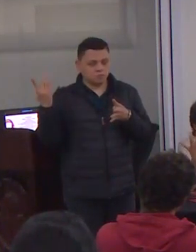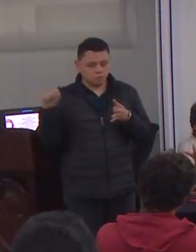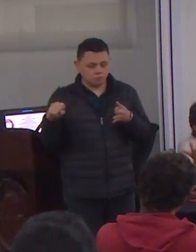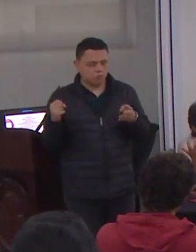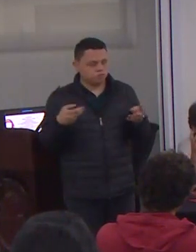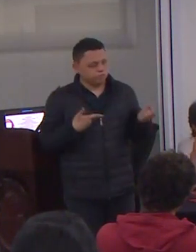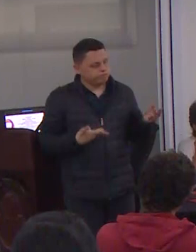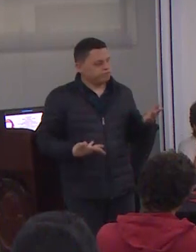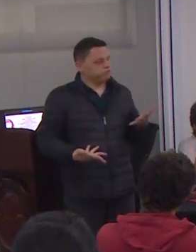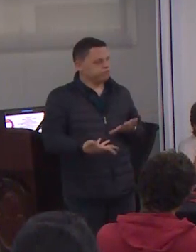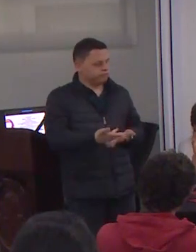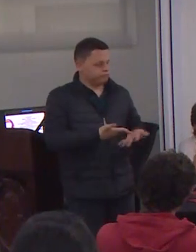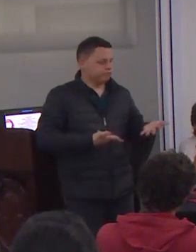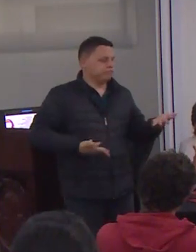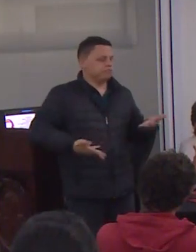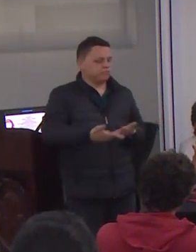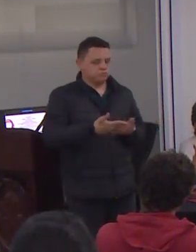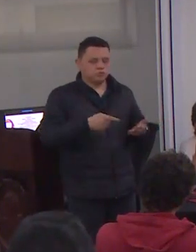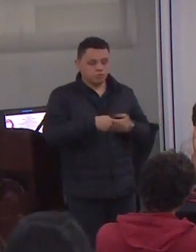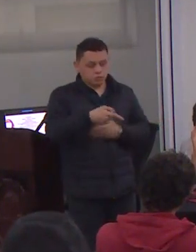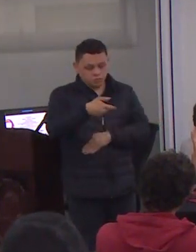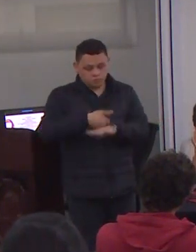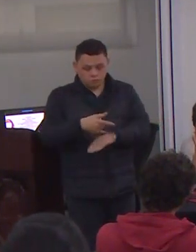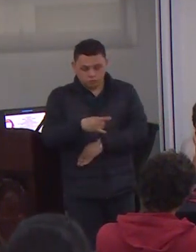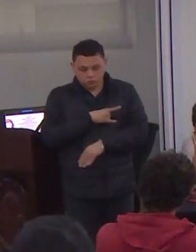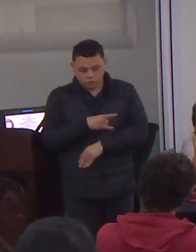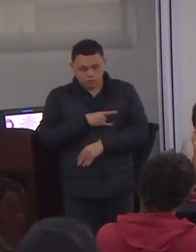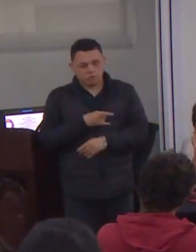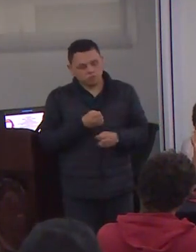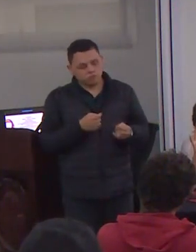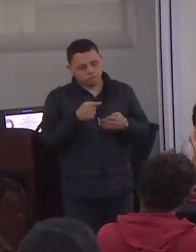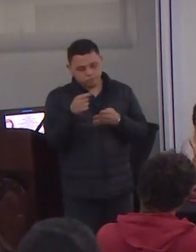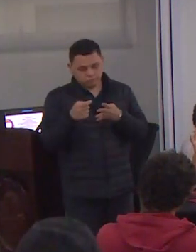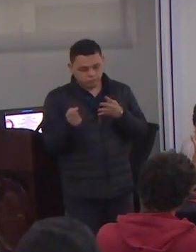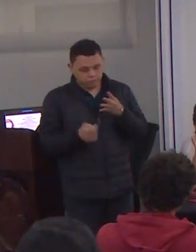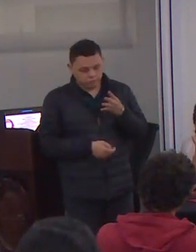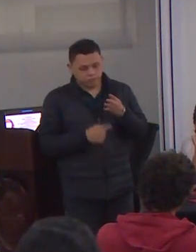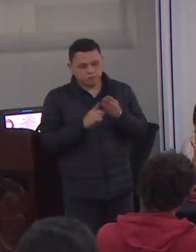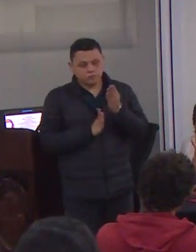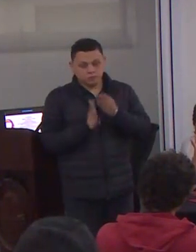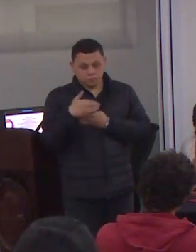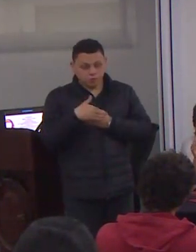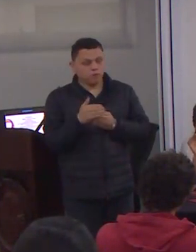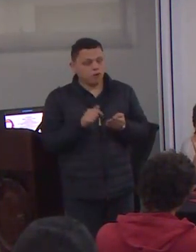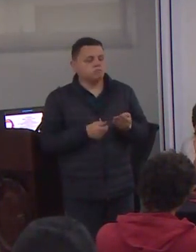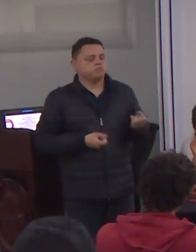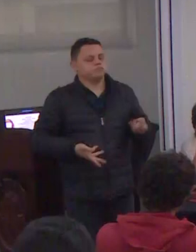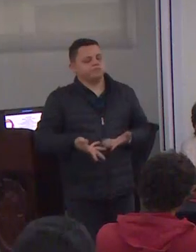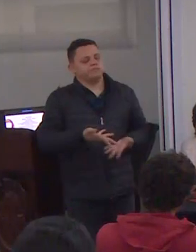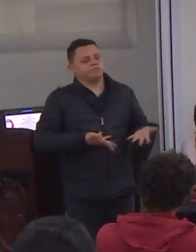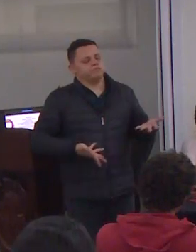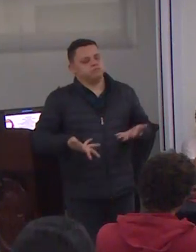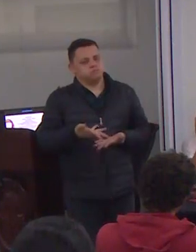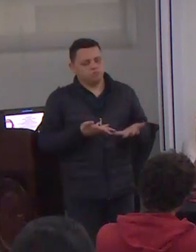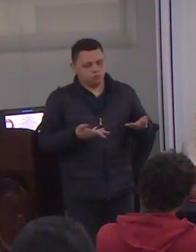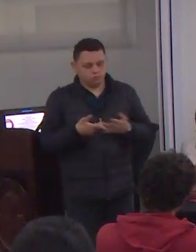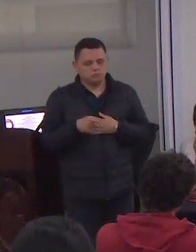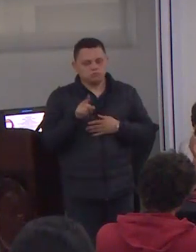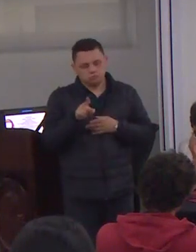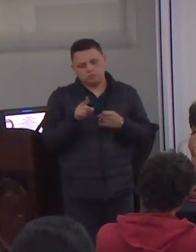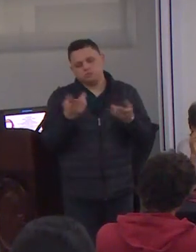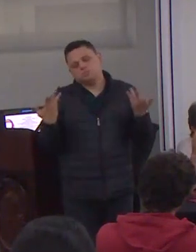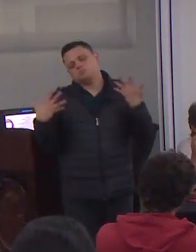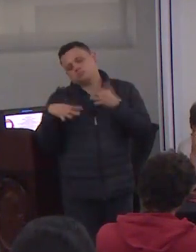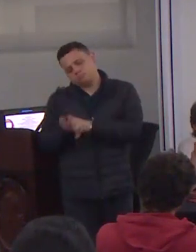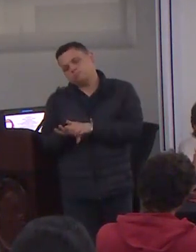compartir esas propuestas universitarias desde estas cuatro áreas llamadas transversales esa sería una trayectoria